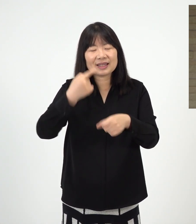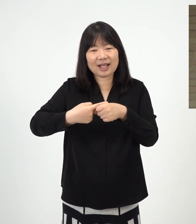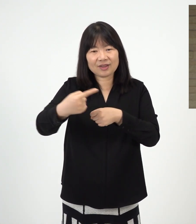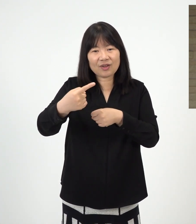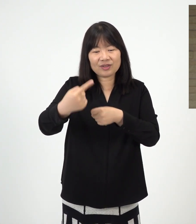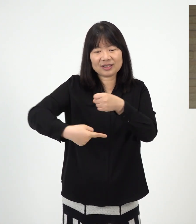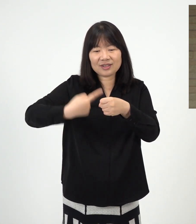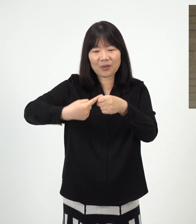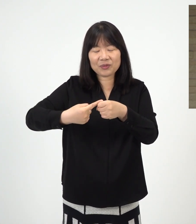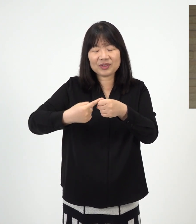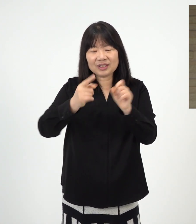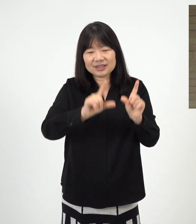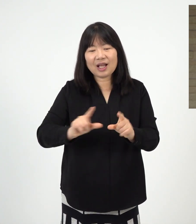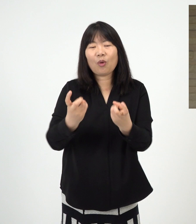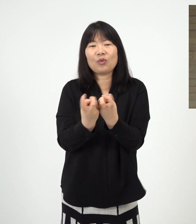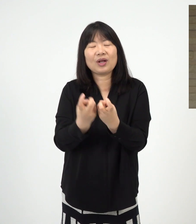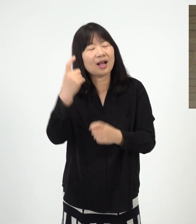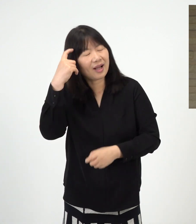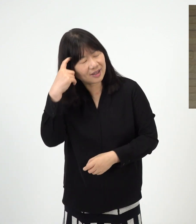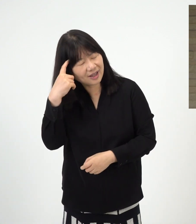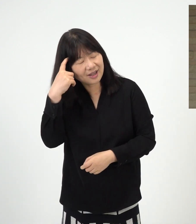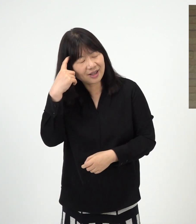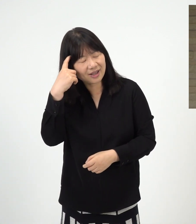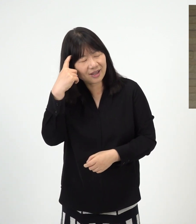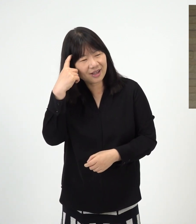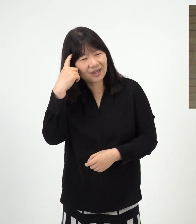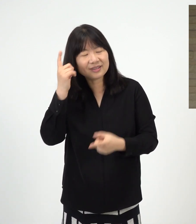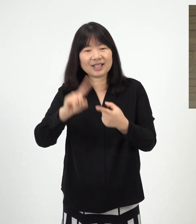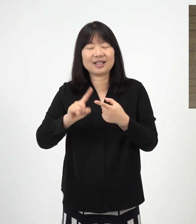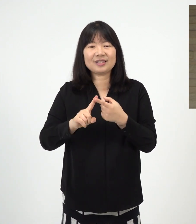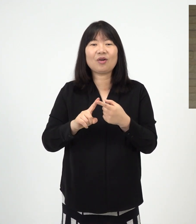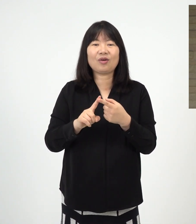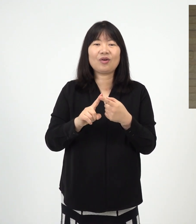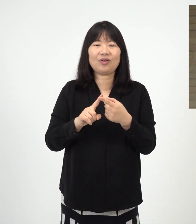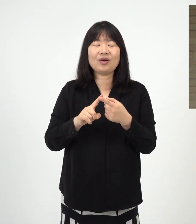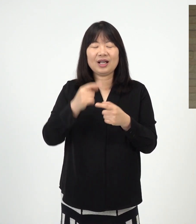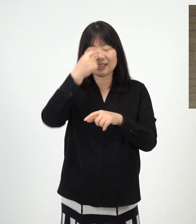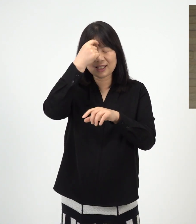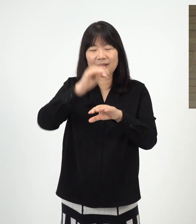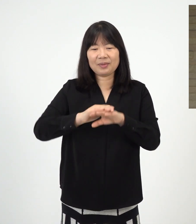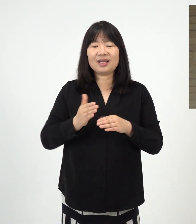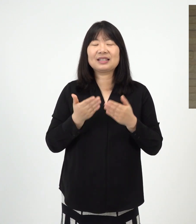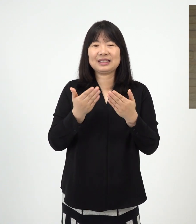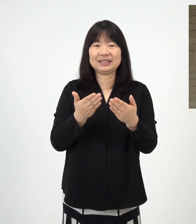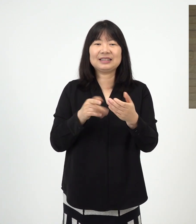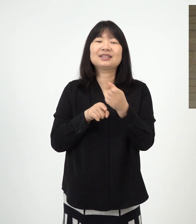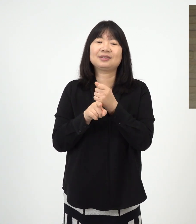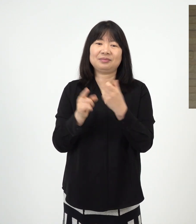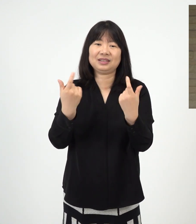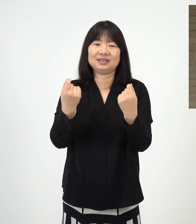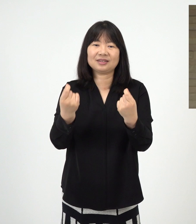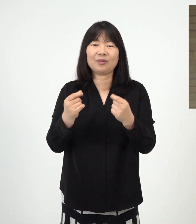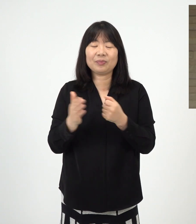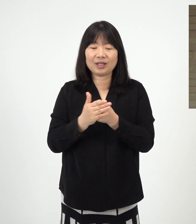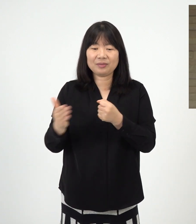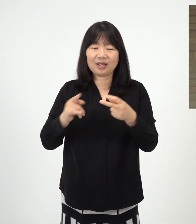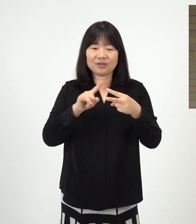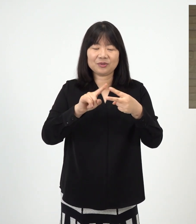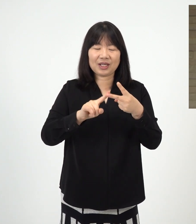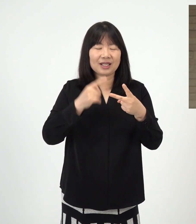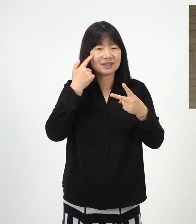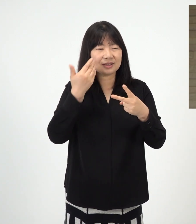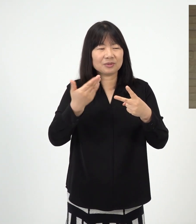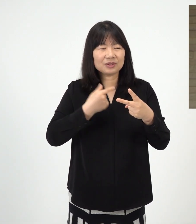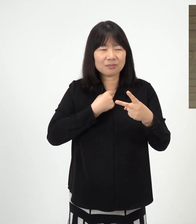이것이 신년 예배의 참된 의미입니다. 그래서 저는 두 가지 질문을 여러분들에게 던지면서